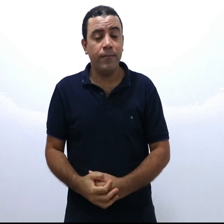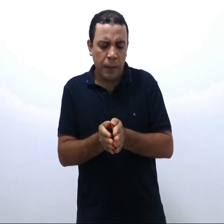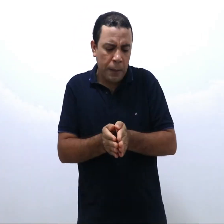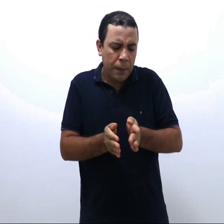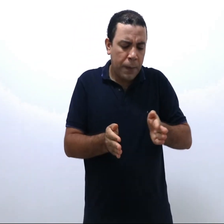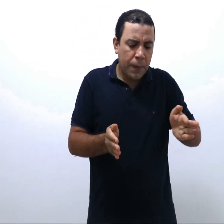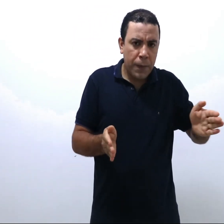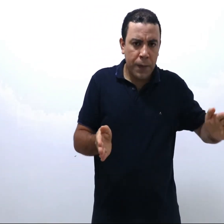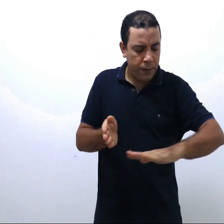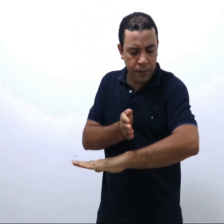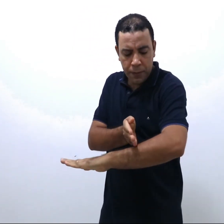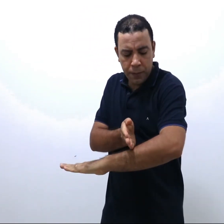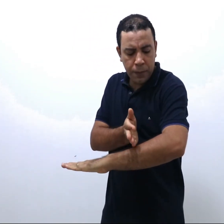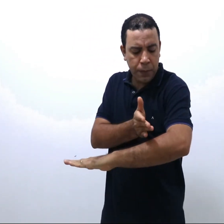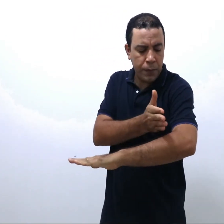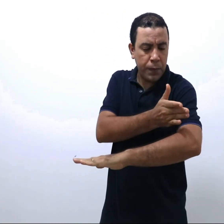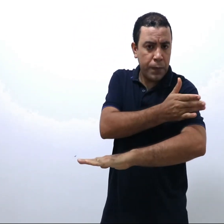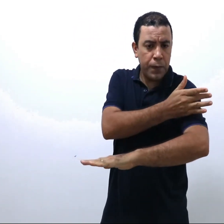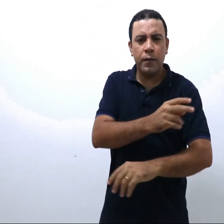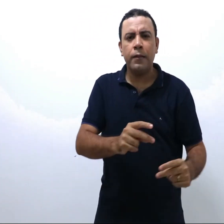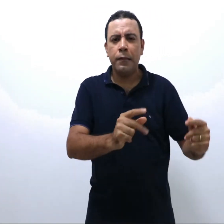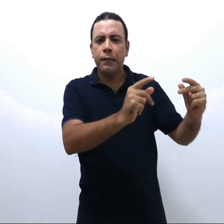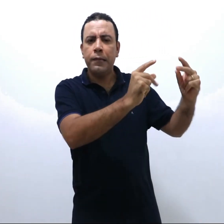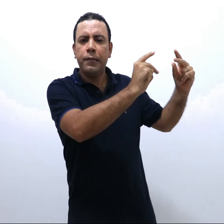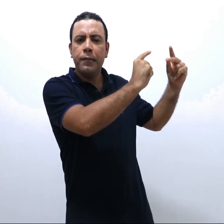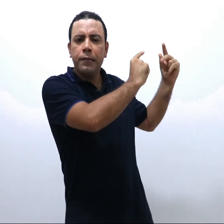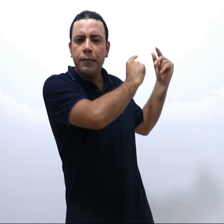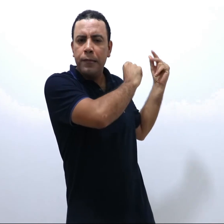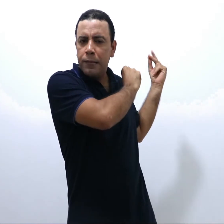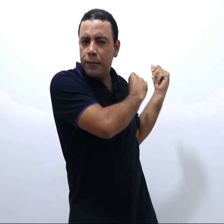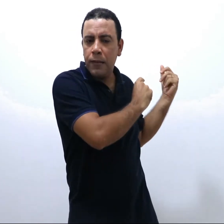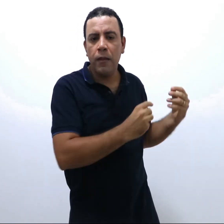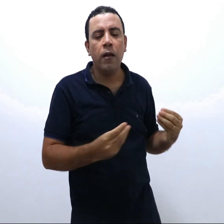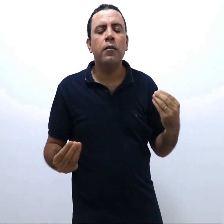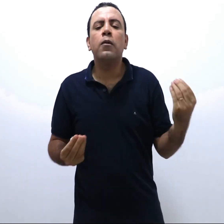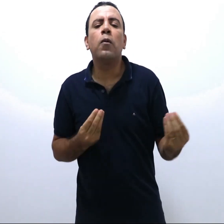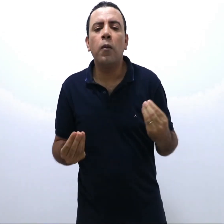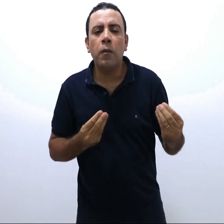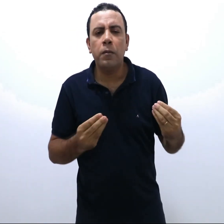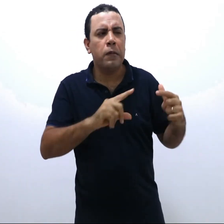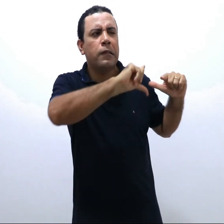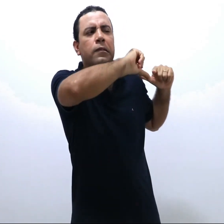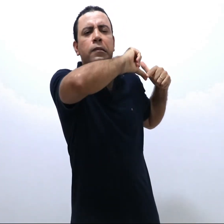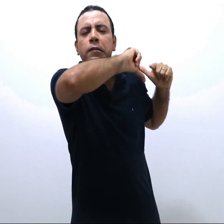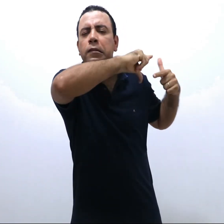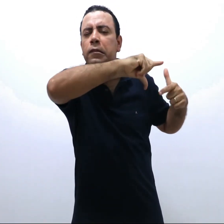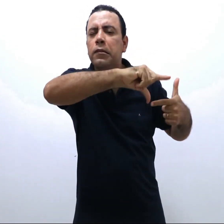Então, esse período da Idade Média para trás, quer dizer, a Idade Antiga, um tempo clássico, Idade Clássica,